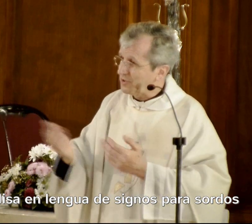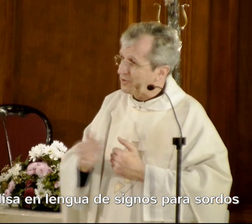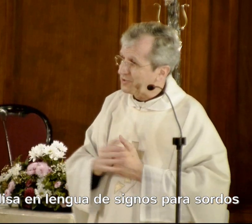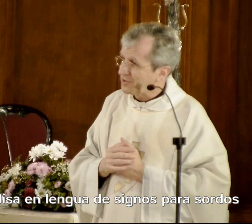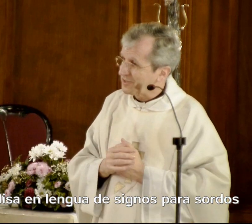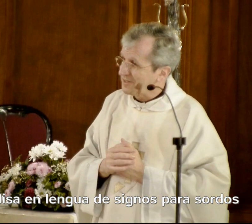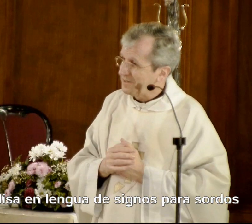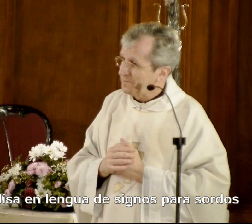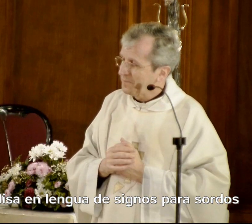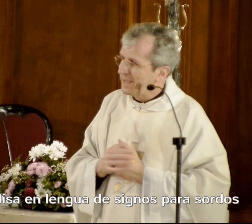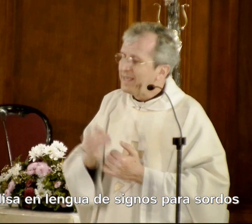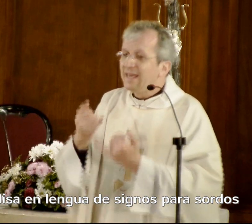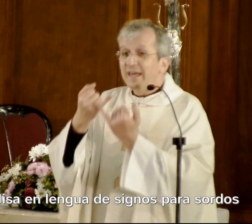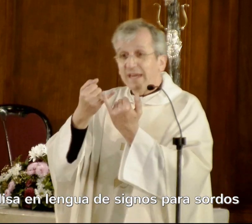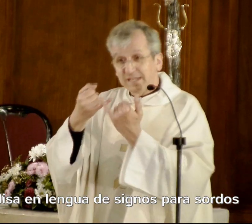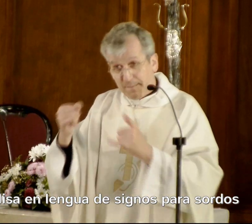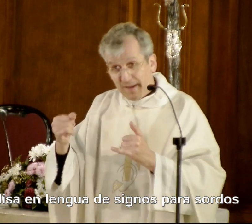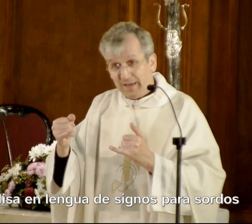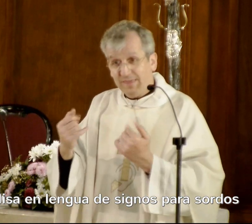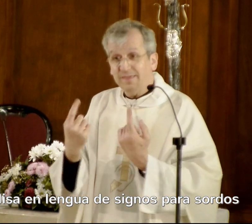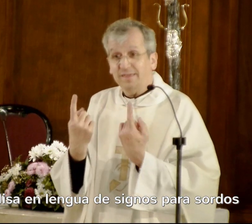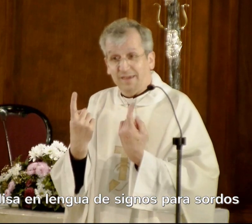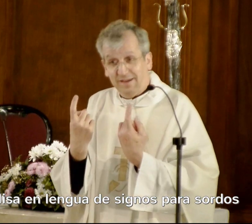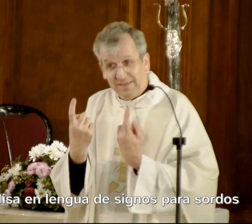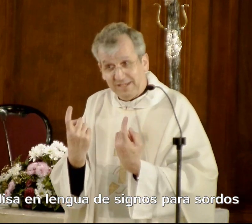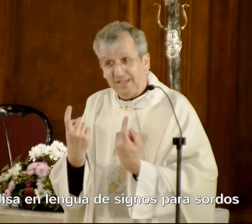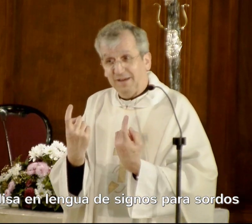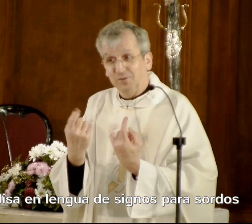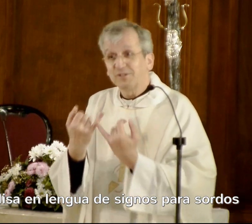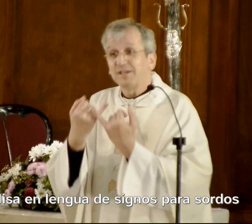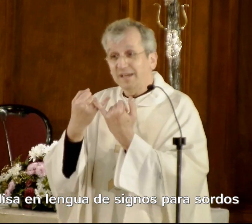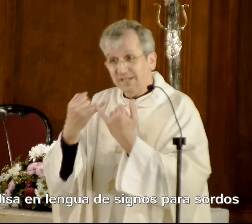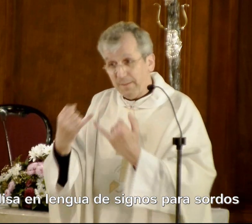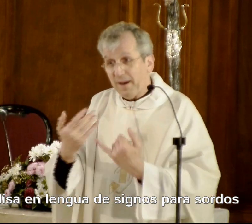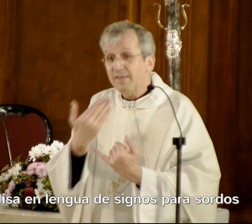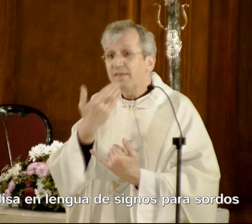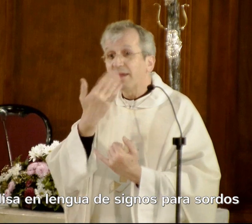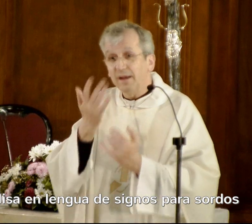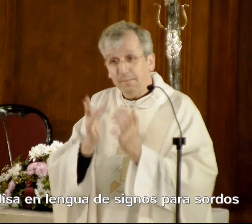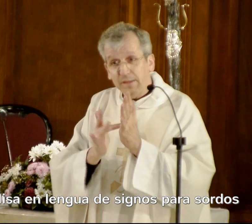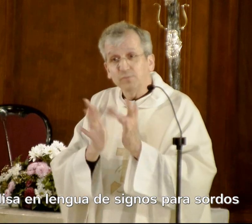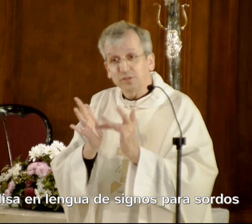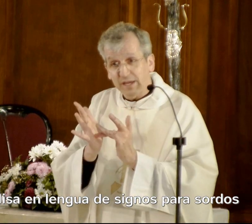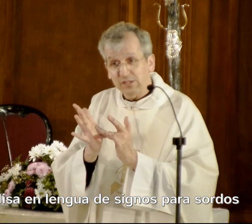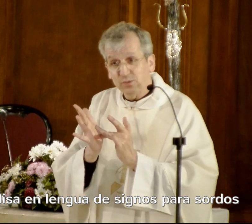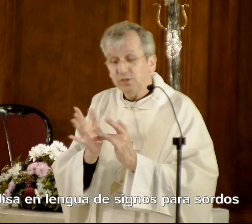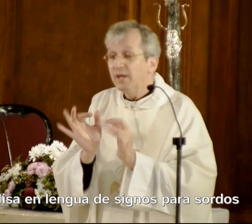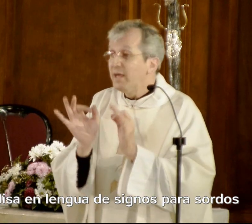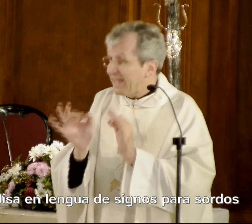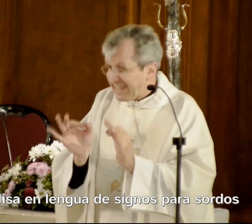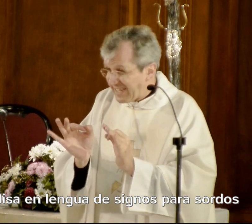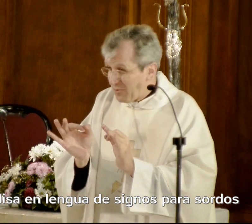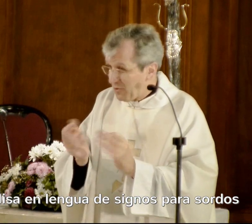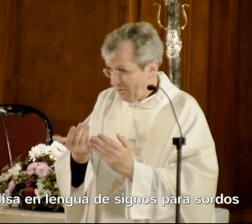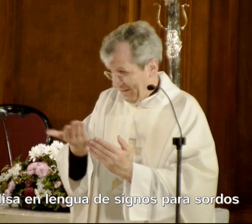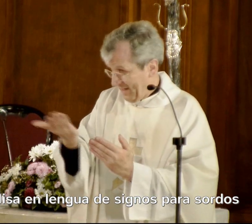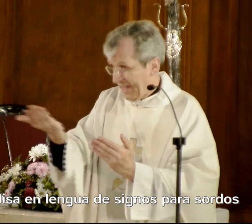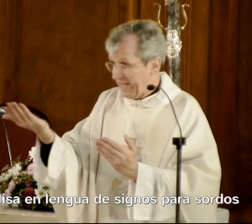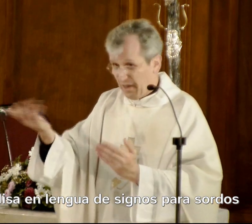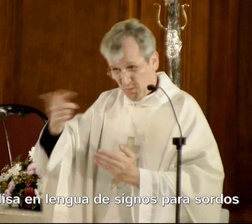vosotros. Esa paz que necesitamos, esa paz que le pedimos a Jesús, que seguro que cada uno